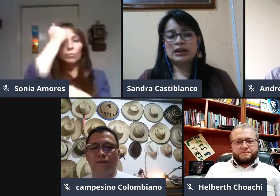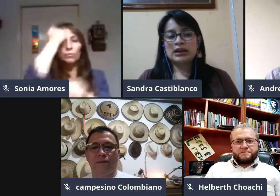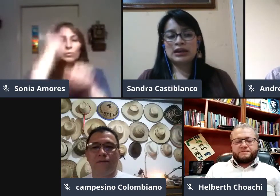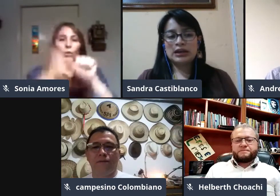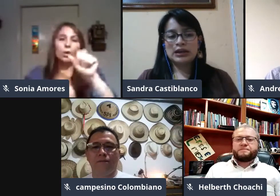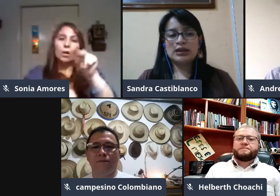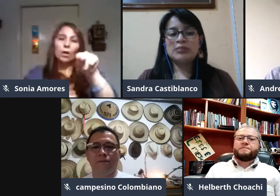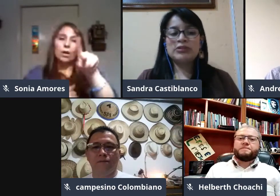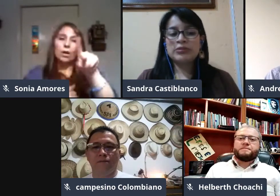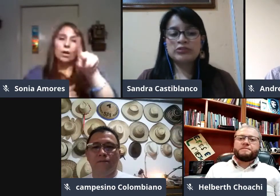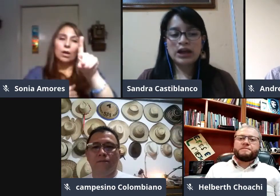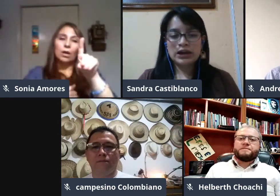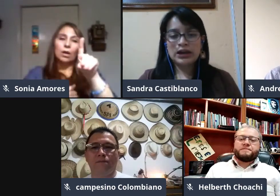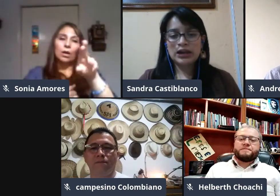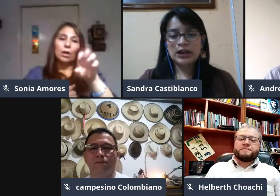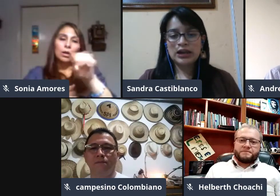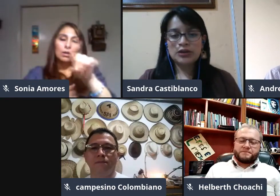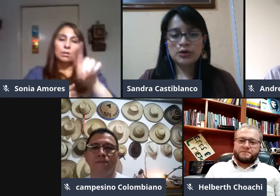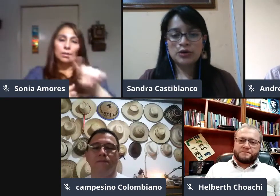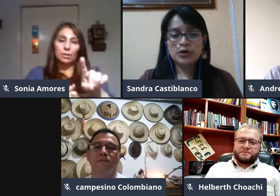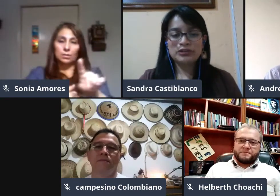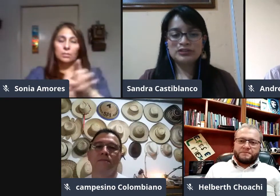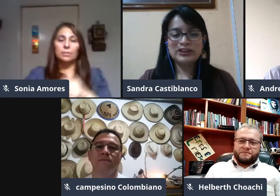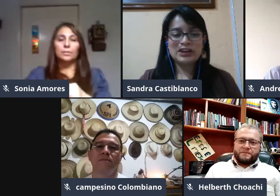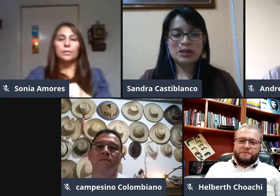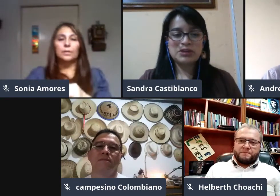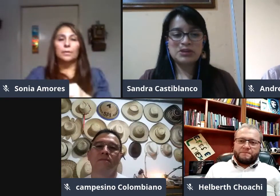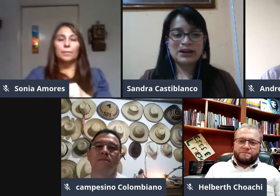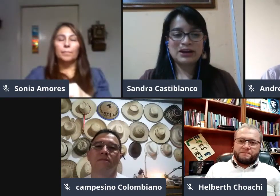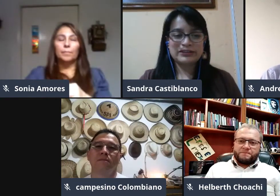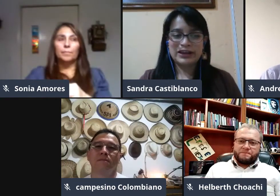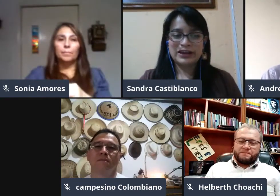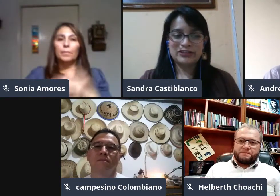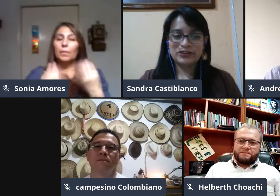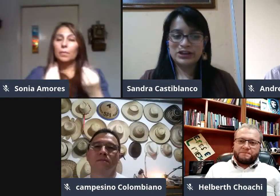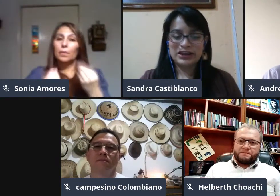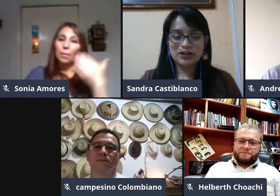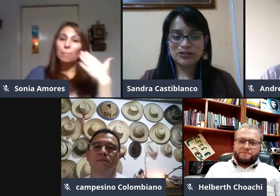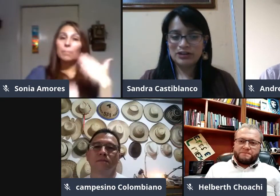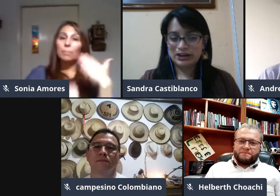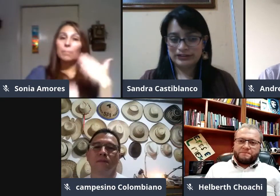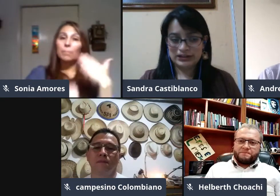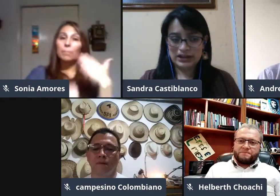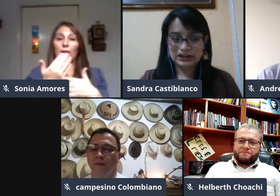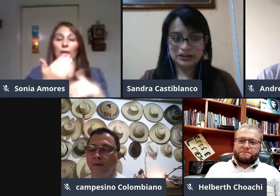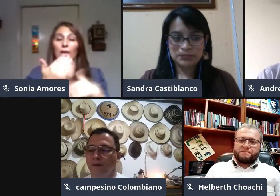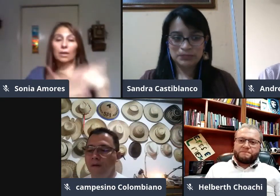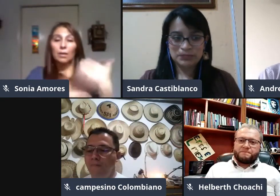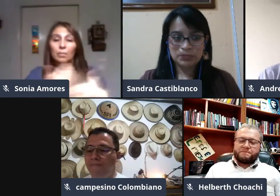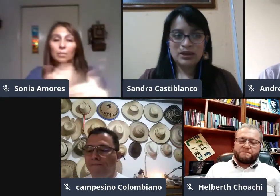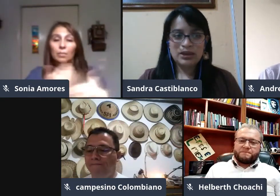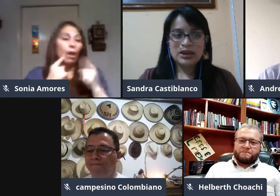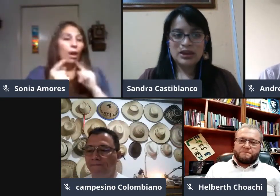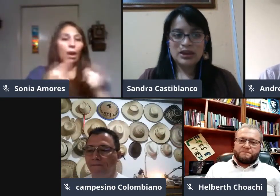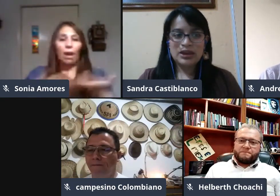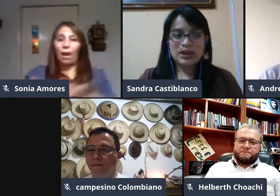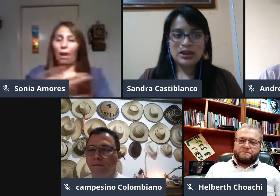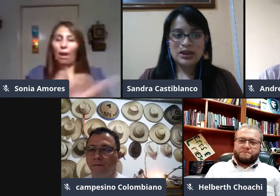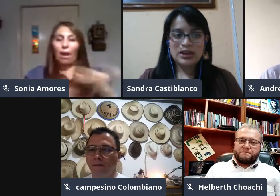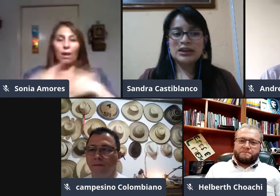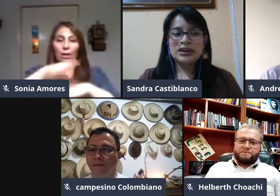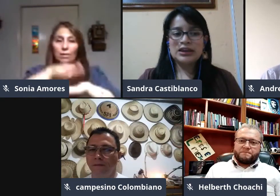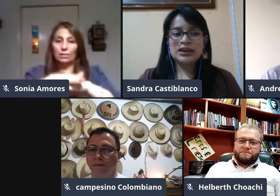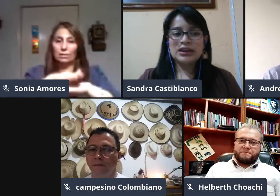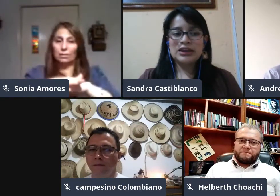que empecemos a darle un poco de dinámica a este ejercicio del diálogo en esta tarde.